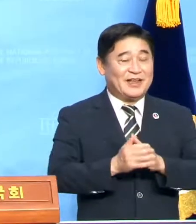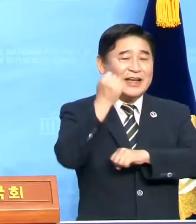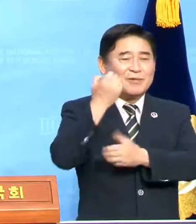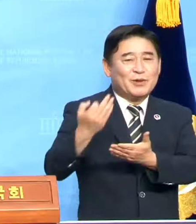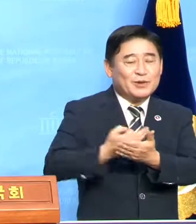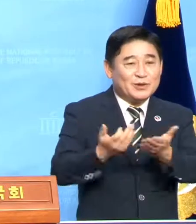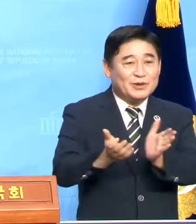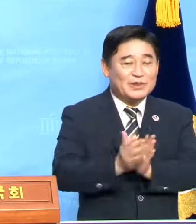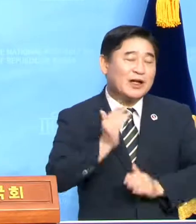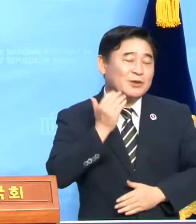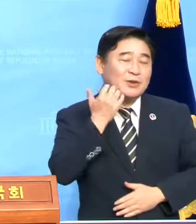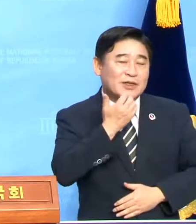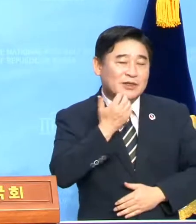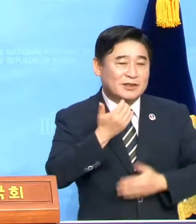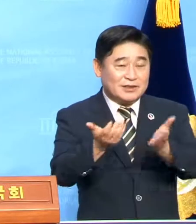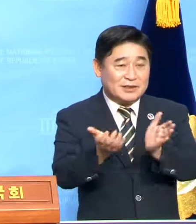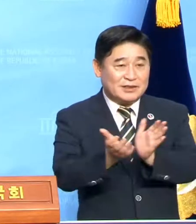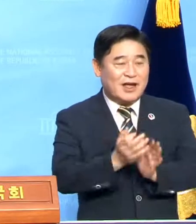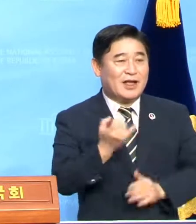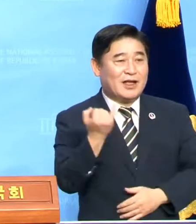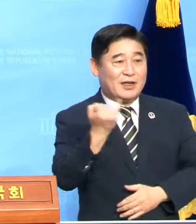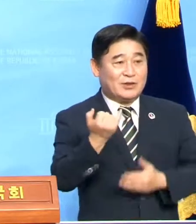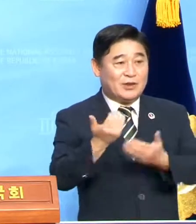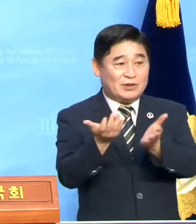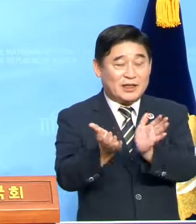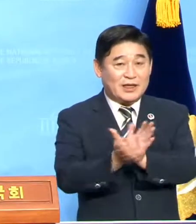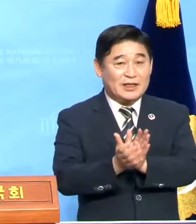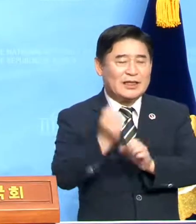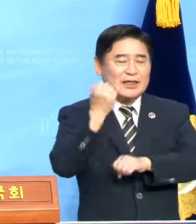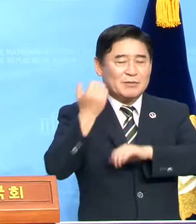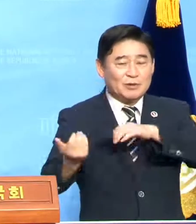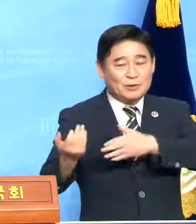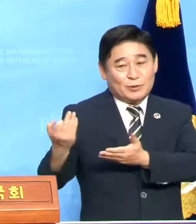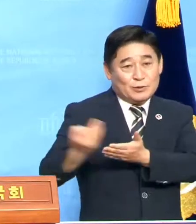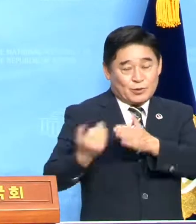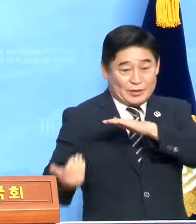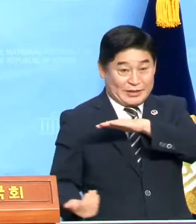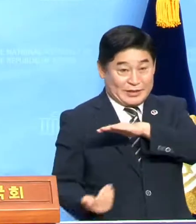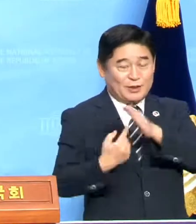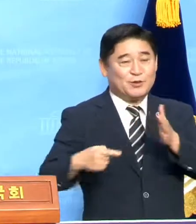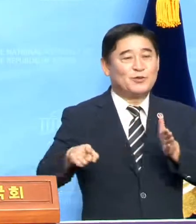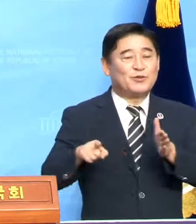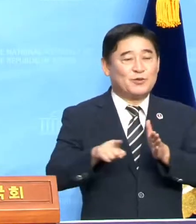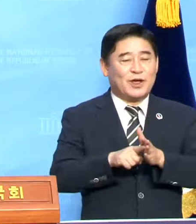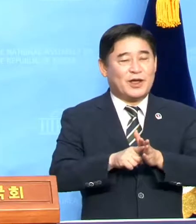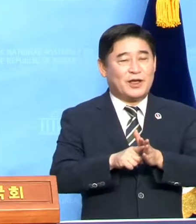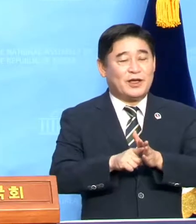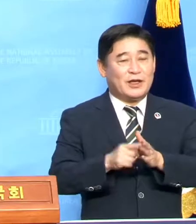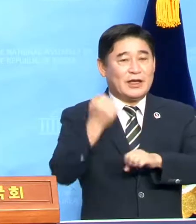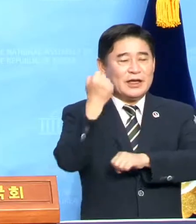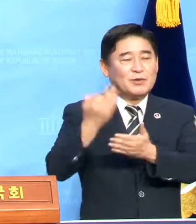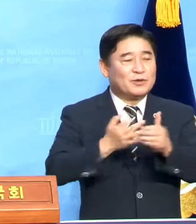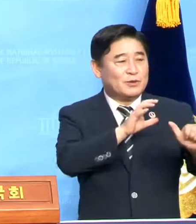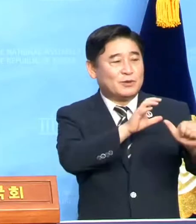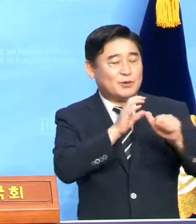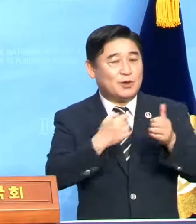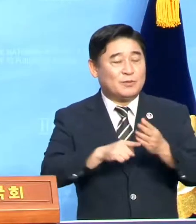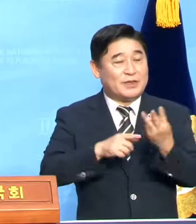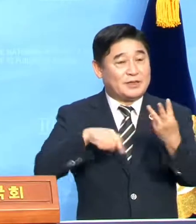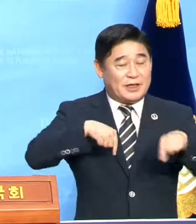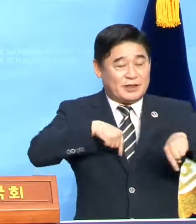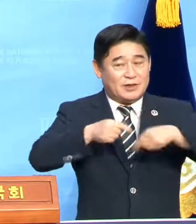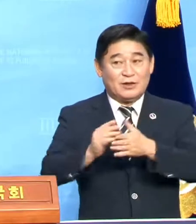기본소득 땅 녹색당 여성의 당이 기본소득 실현을 위해 기본소득 도입을 위한 3개 정당